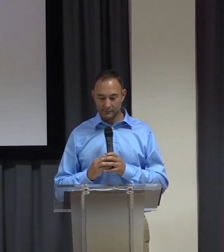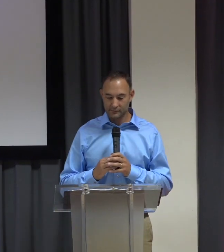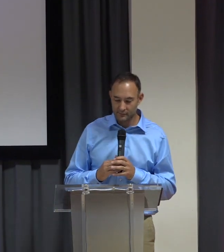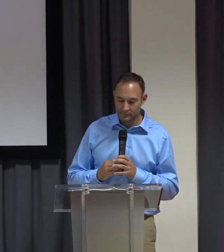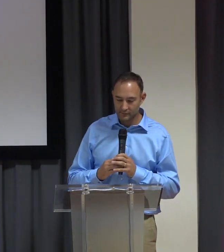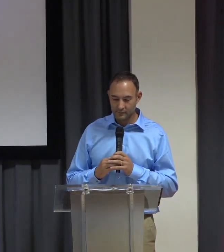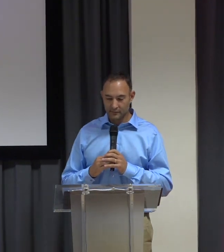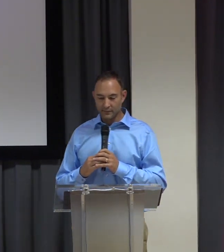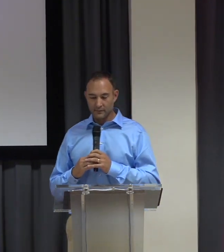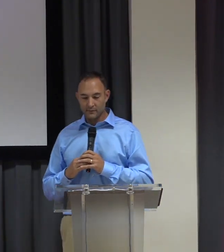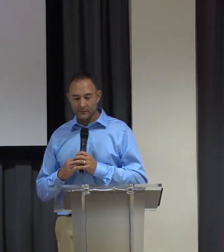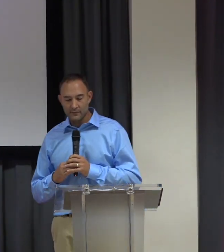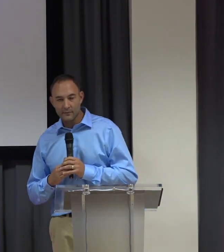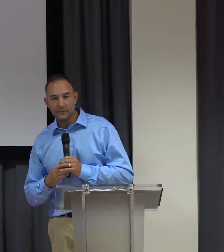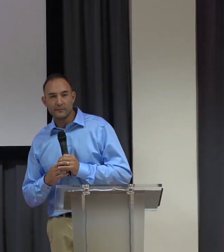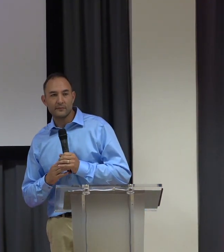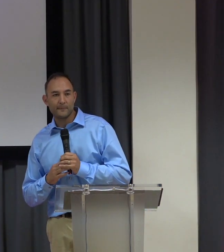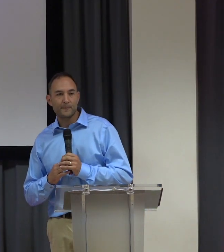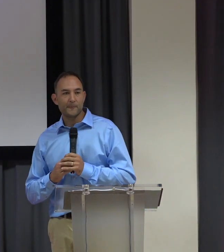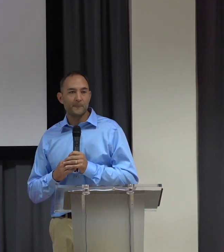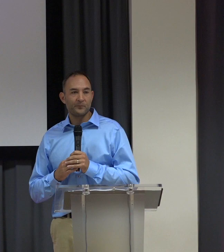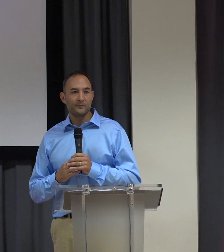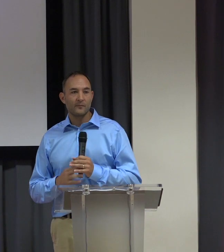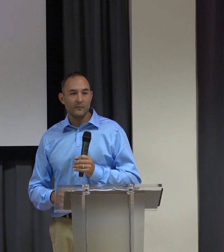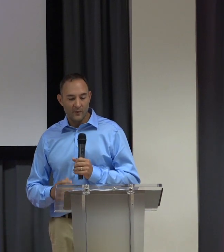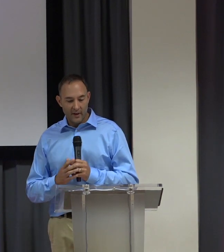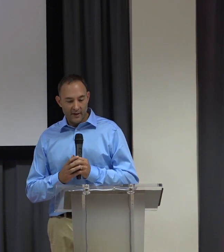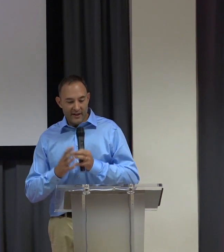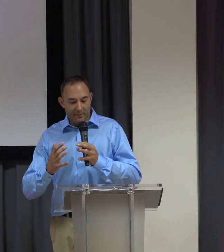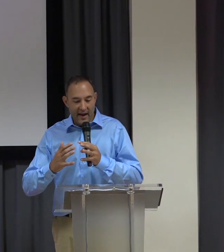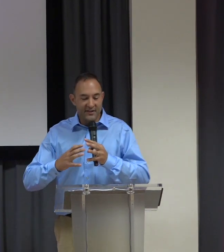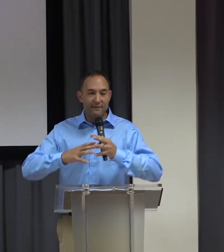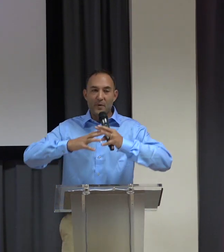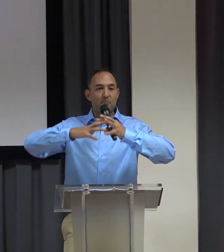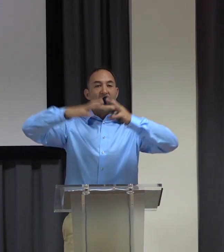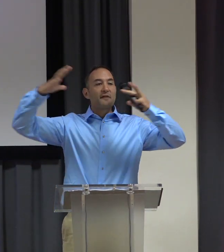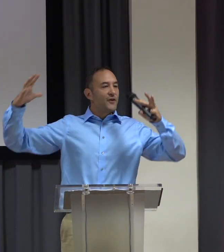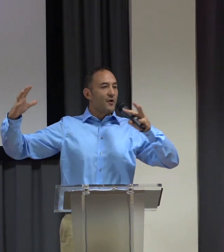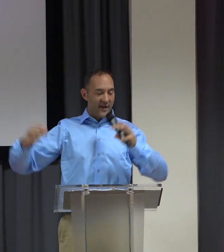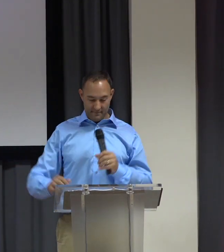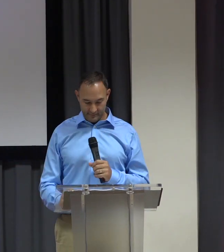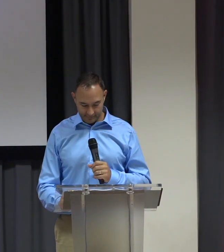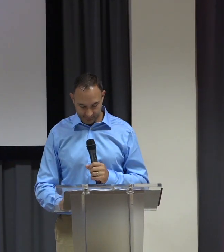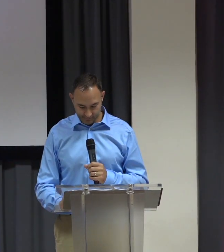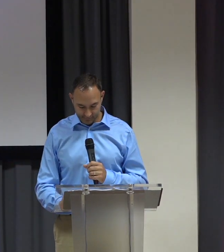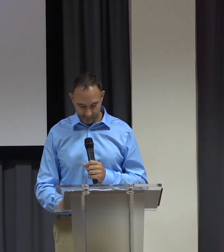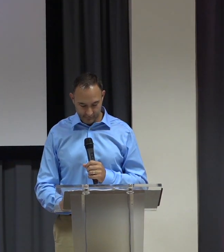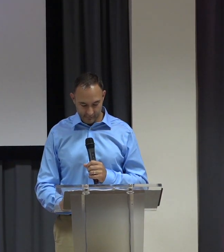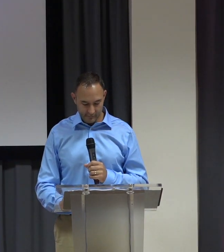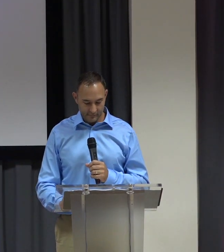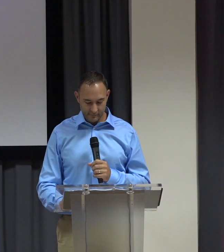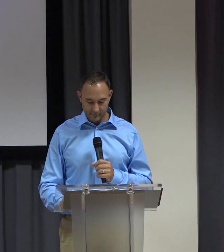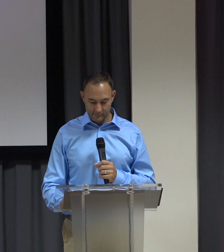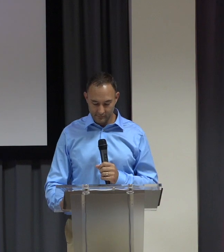sont vraiment au-dessus de notre manière de réaliser, de penser, nous. He demands a big view of him. Il est en train